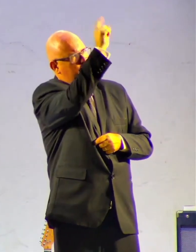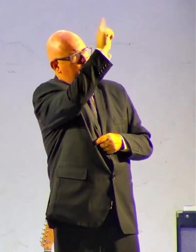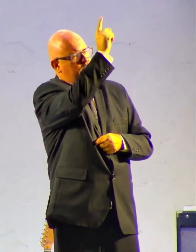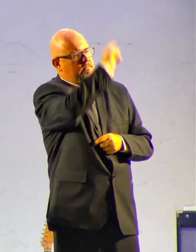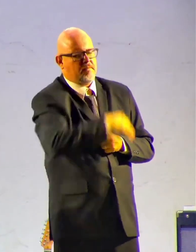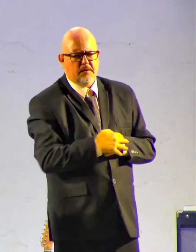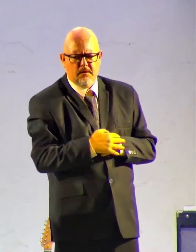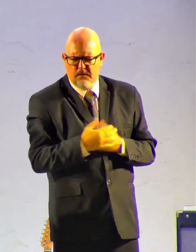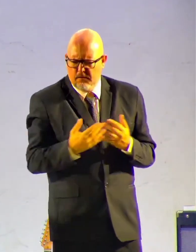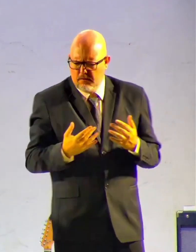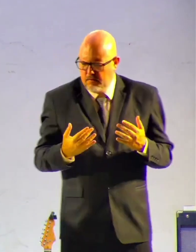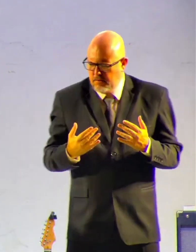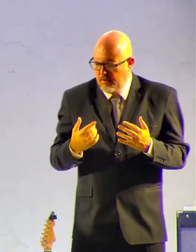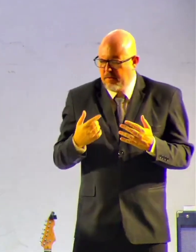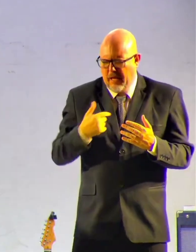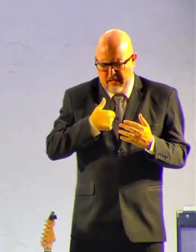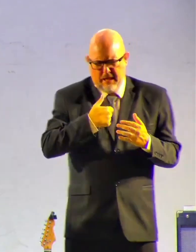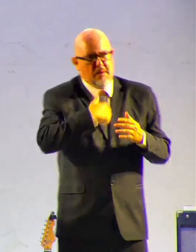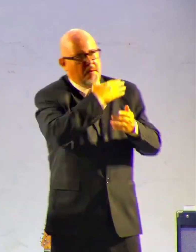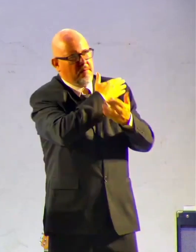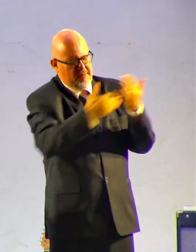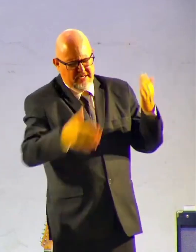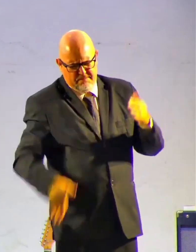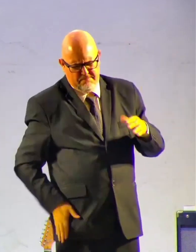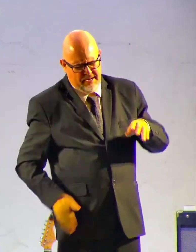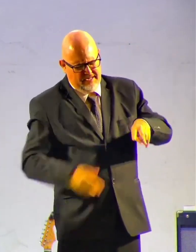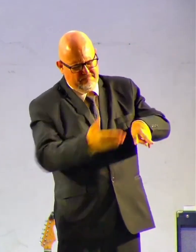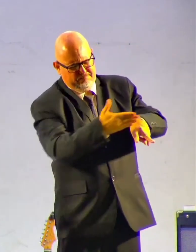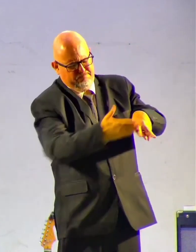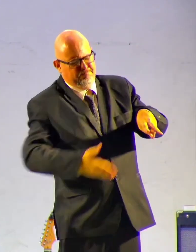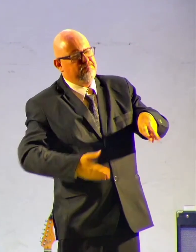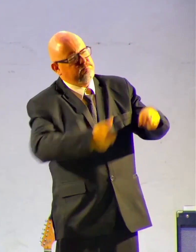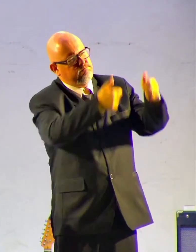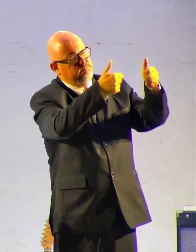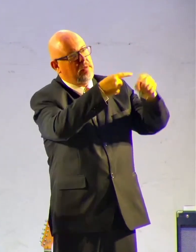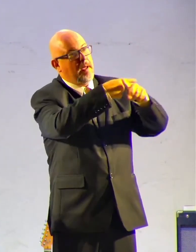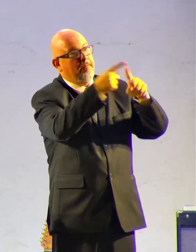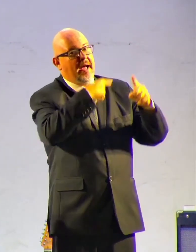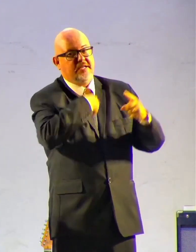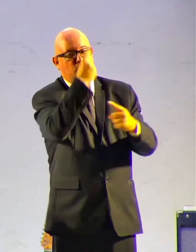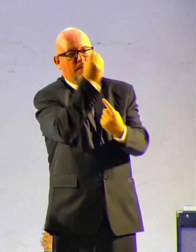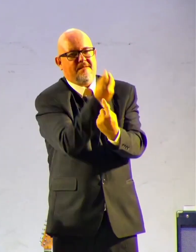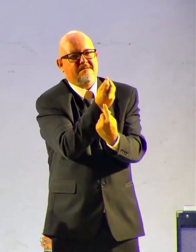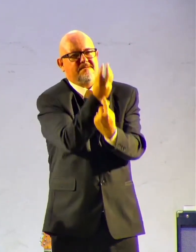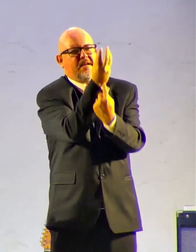arrependido. Eu perdi uma perna, mas eu acendi a primeira vela."